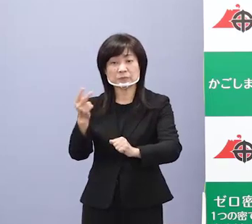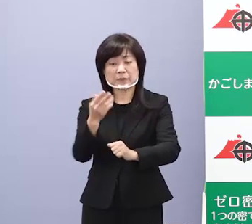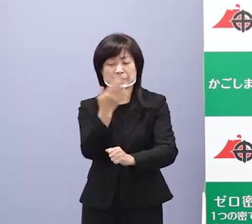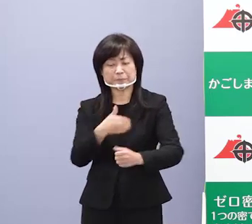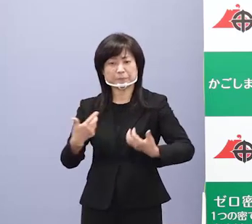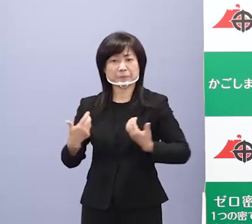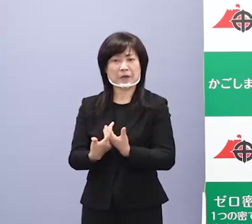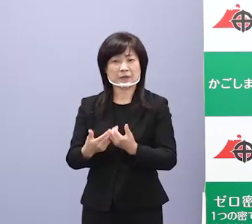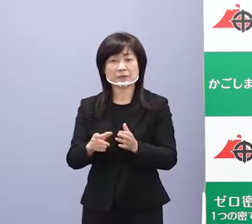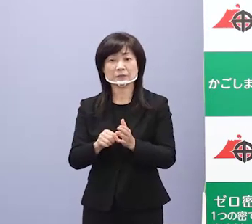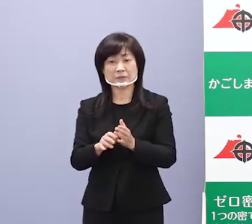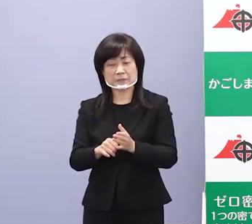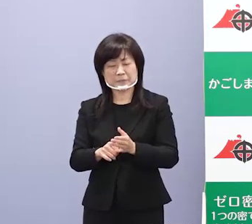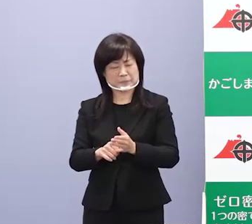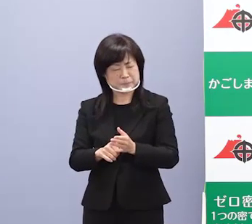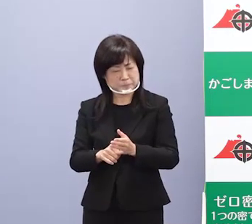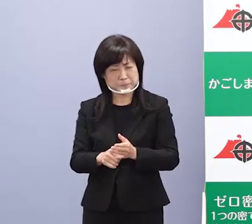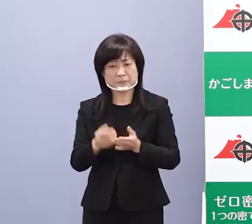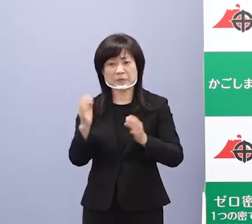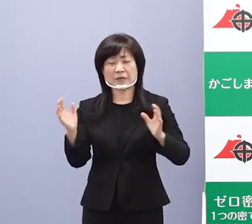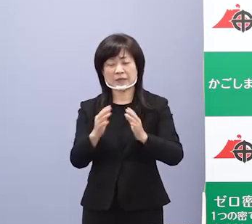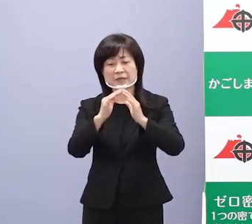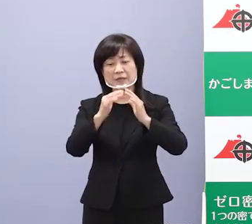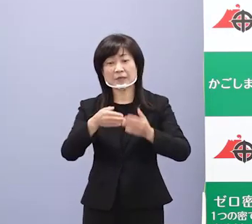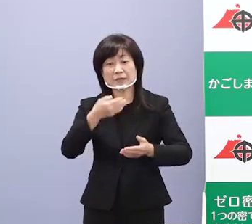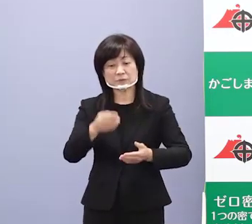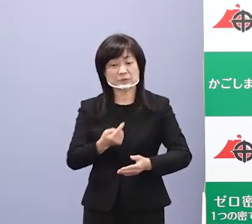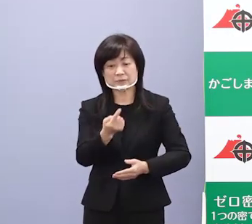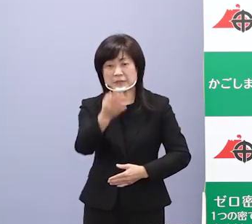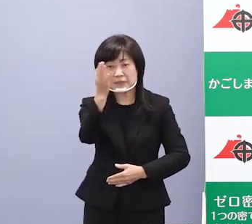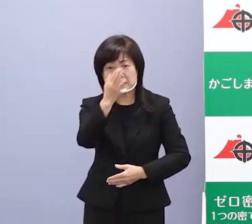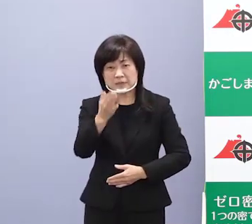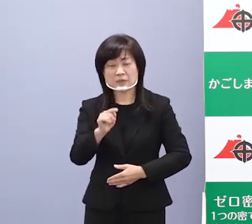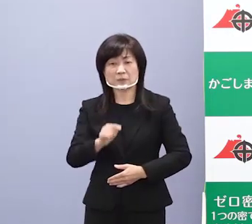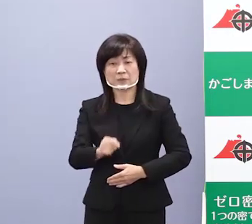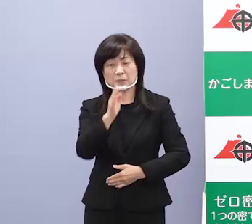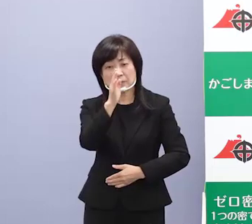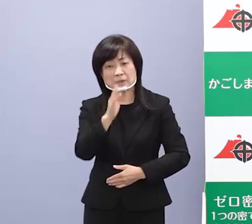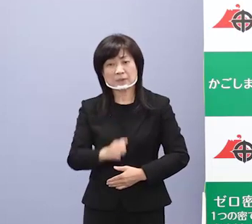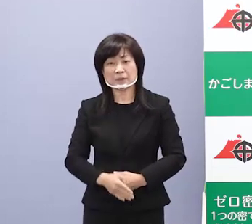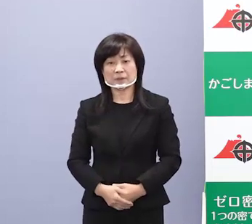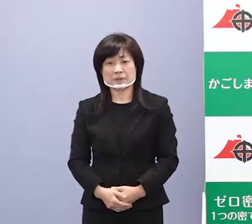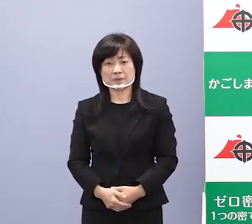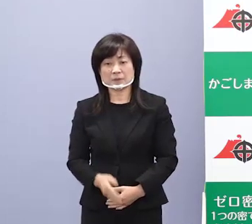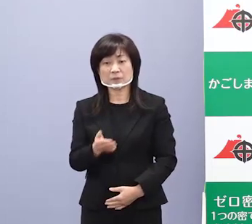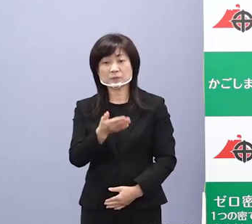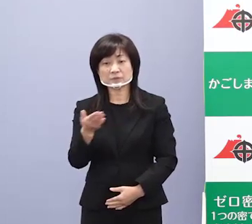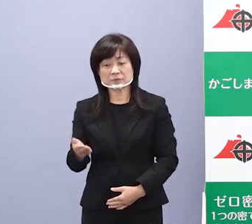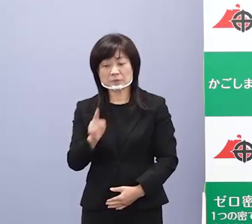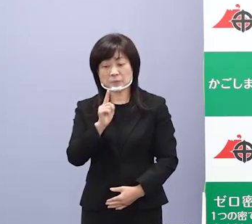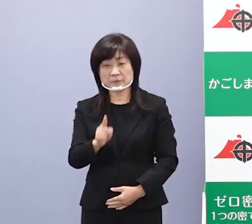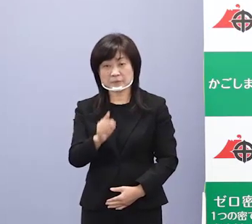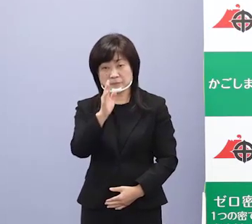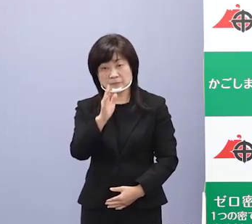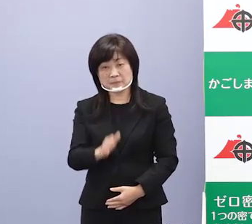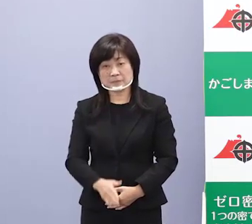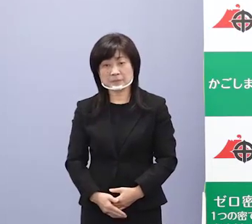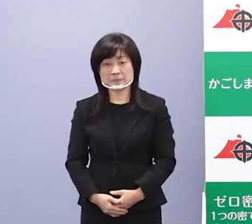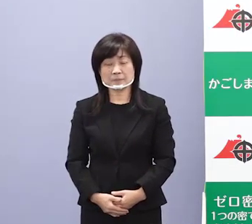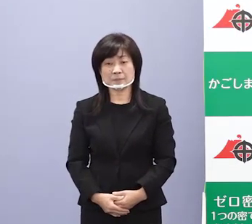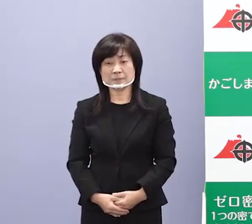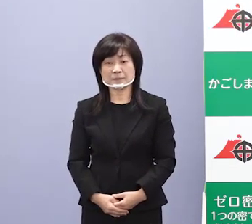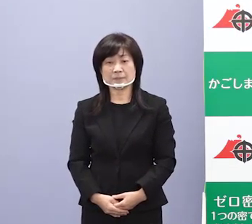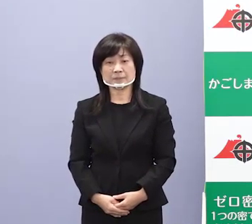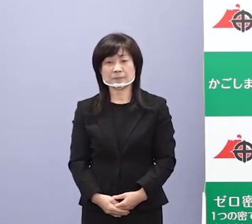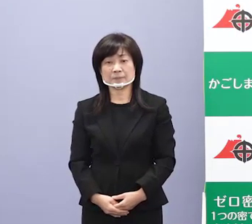調が悪いときは、絶対に会食に参加しないようお願いいたします。次のページをご覧ください。